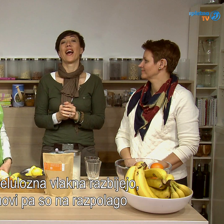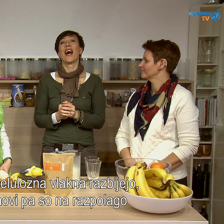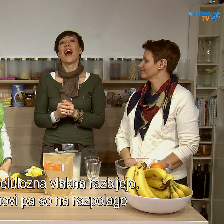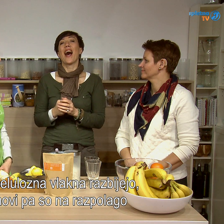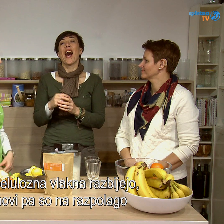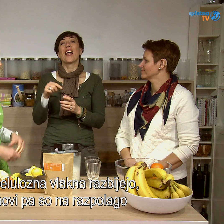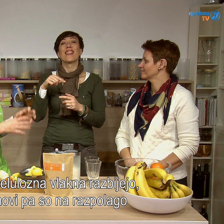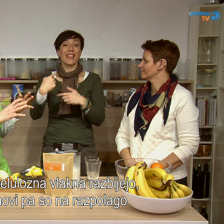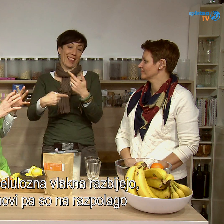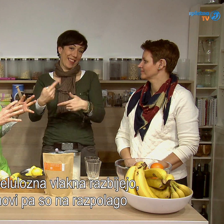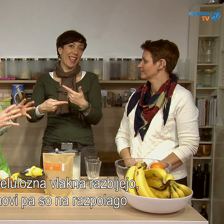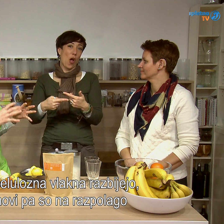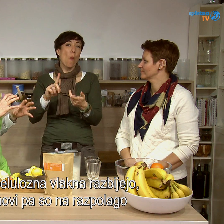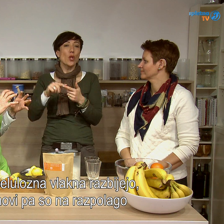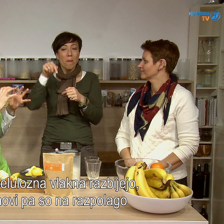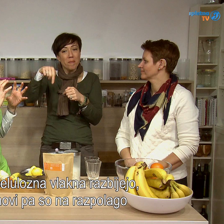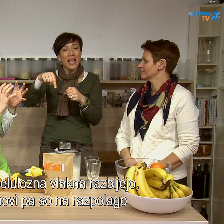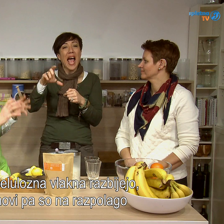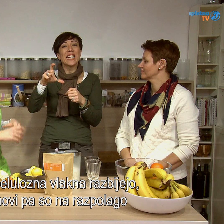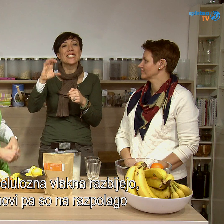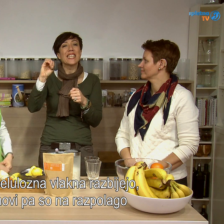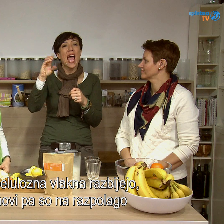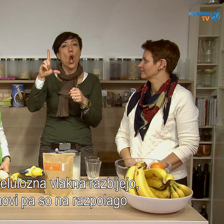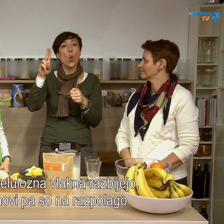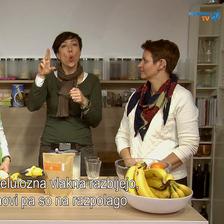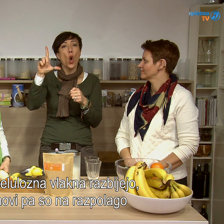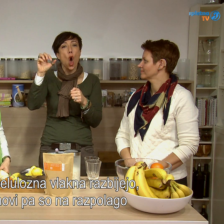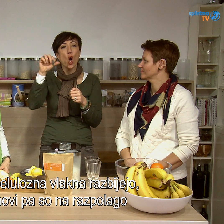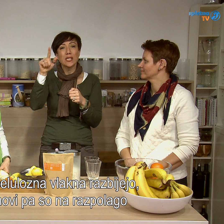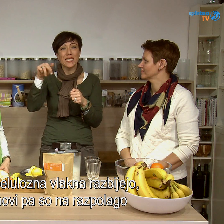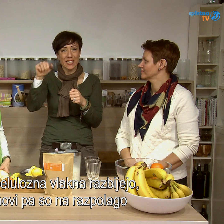Tako da se celulozna vlakna razbijejo,